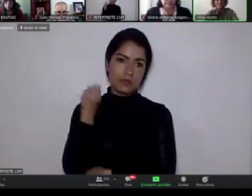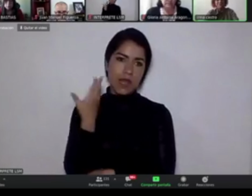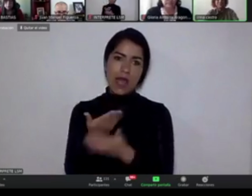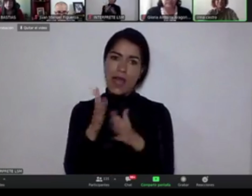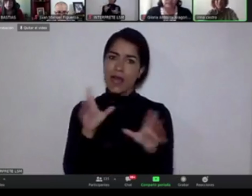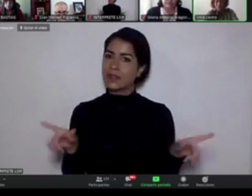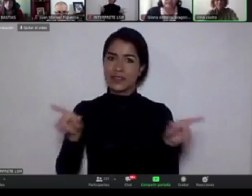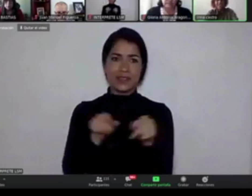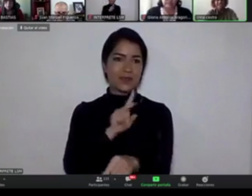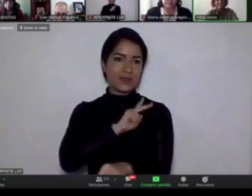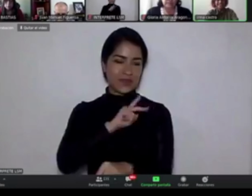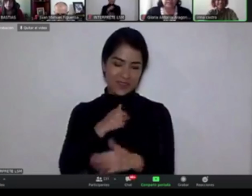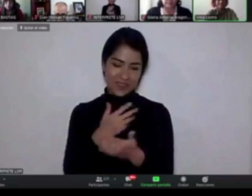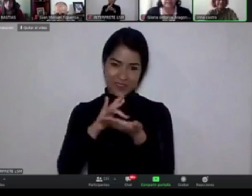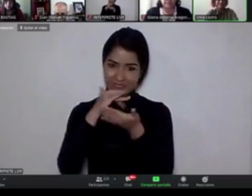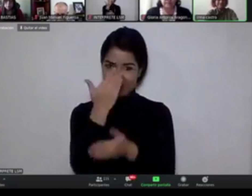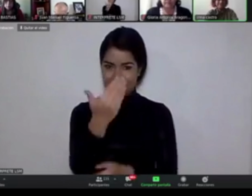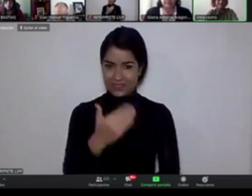participación muchas gracias